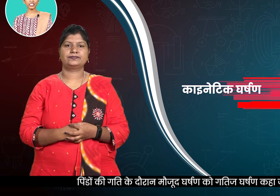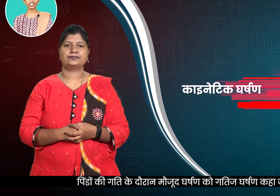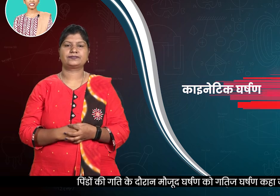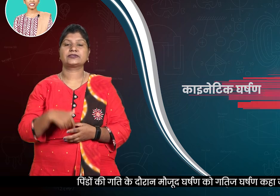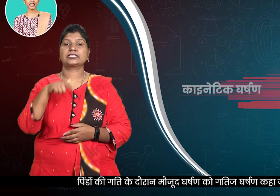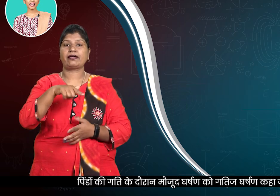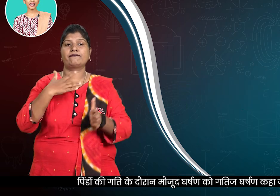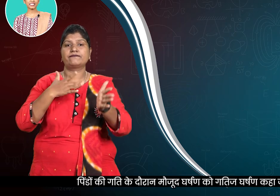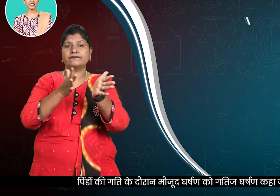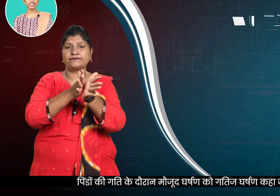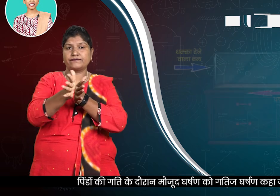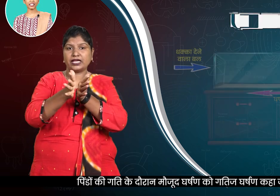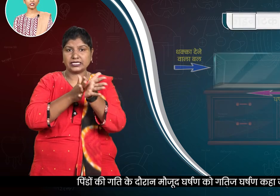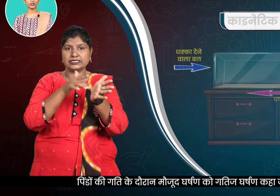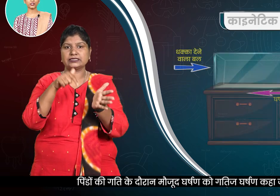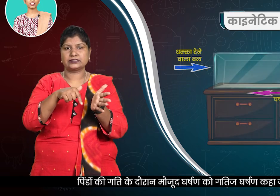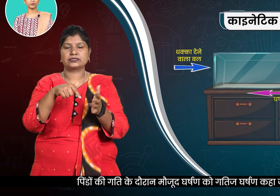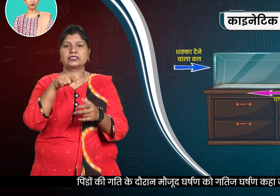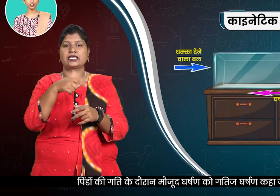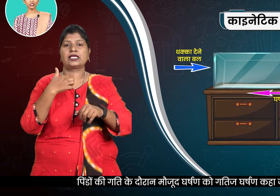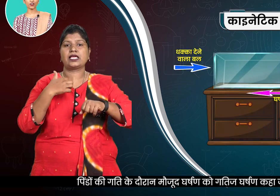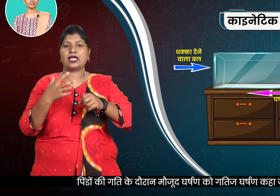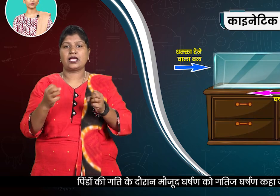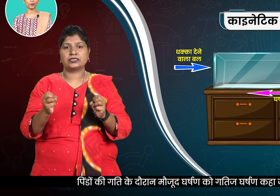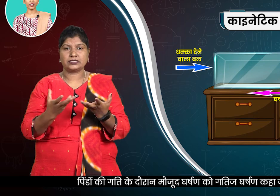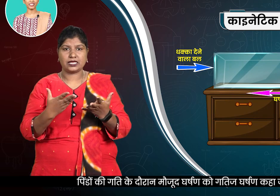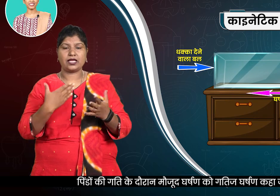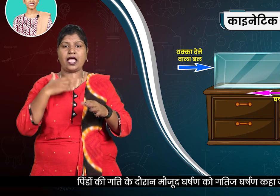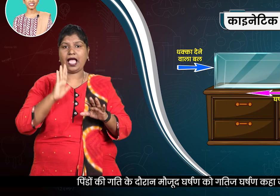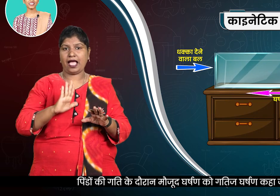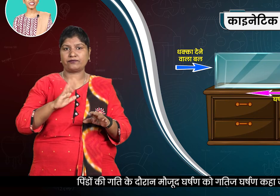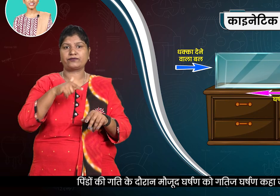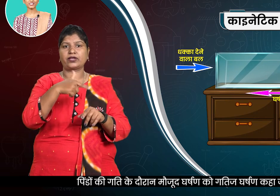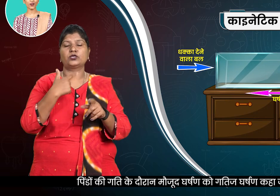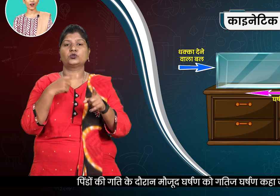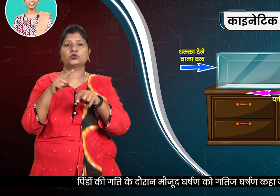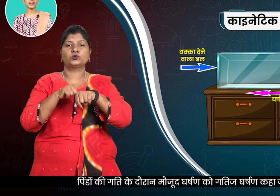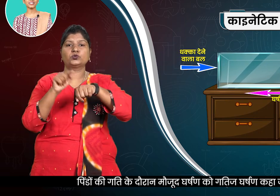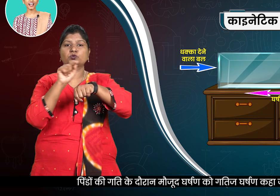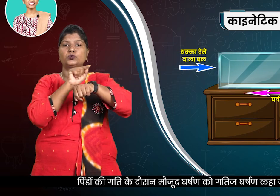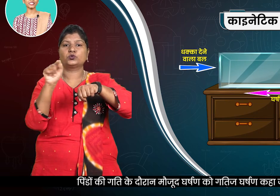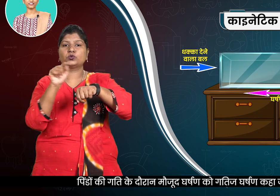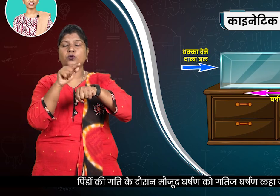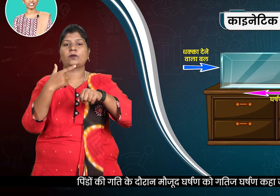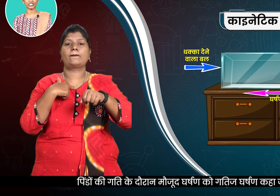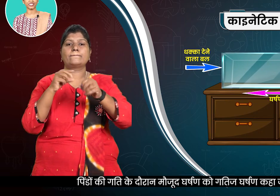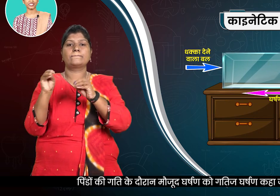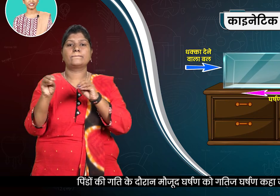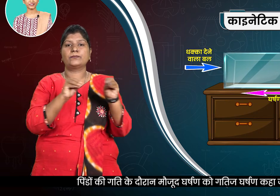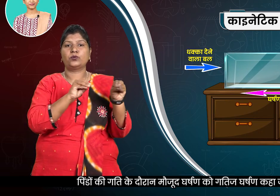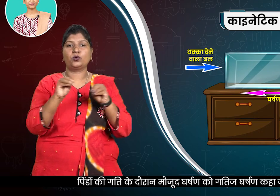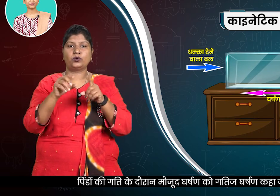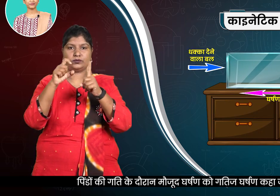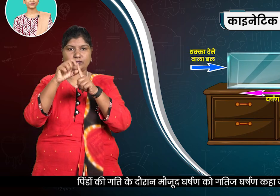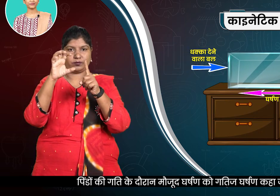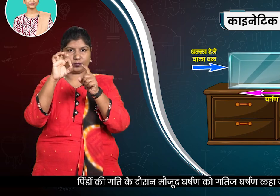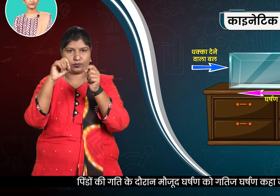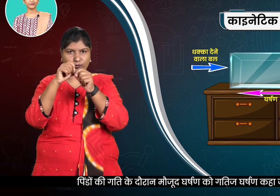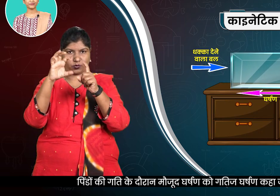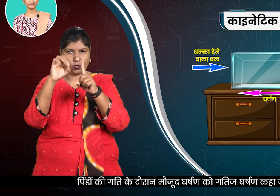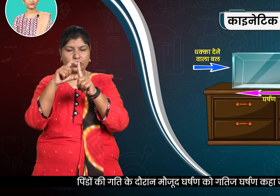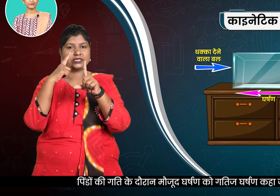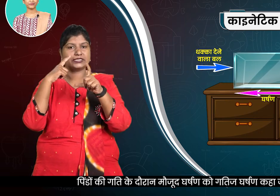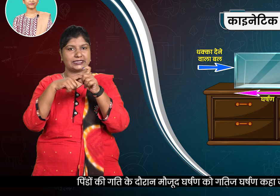पिंडो या शरीर की गती के दौरान मोजूद घर्शन को गतीज घर्शन कहा जाता है यानि काइनेटिक घर्शन